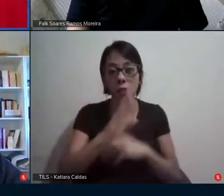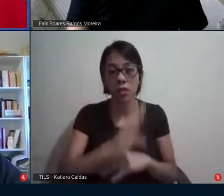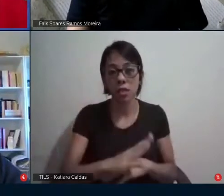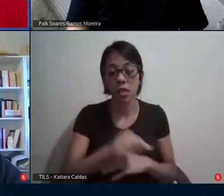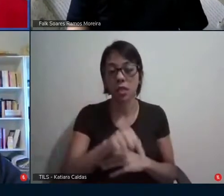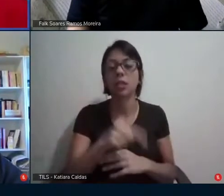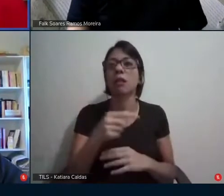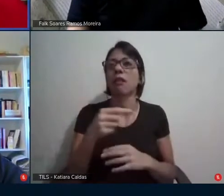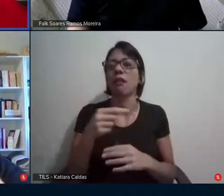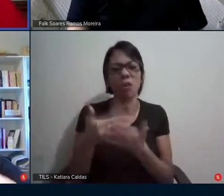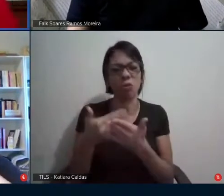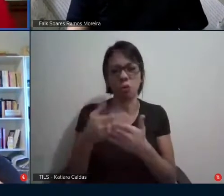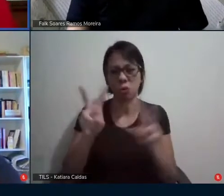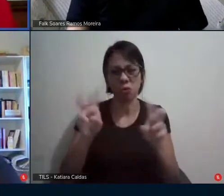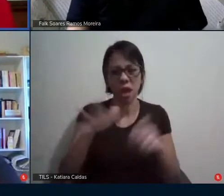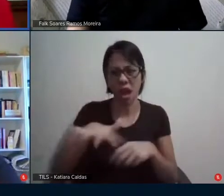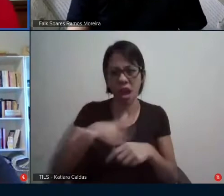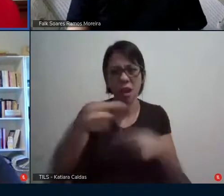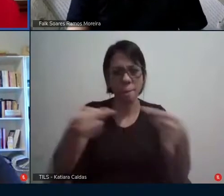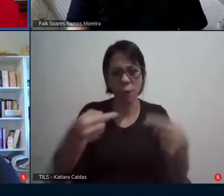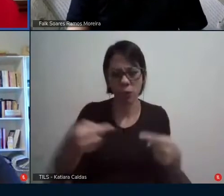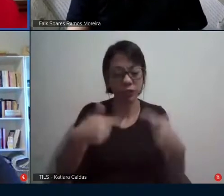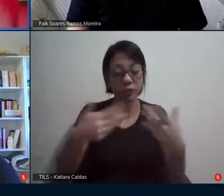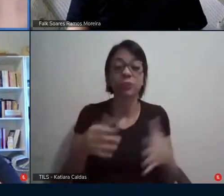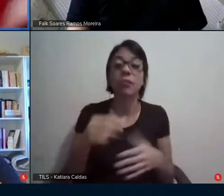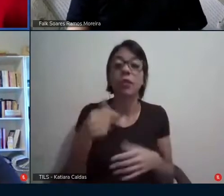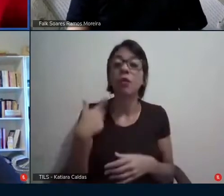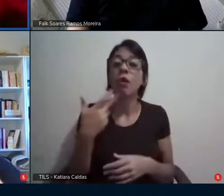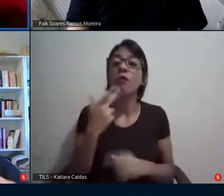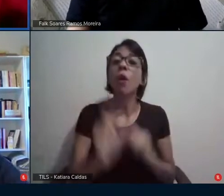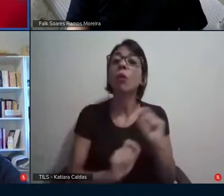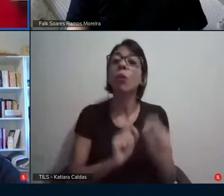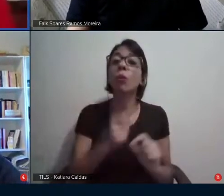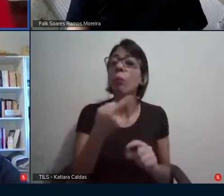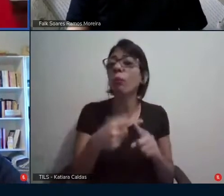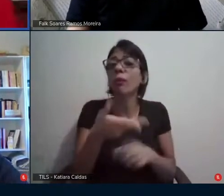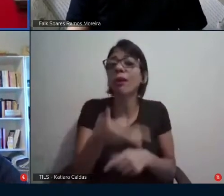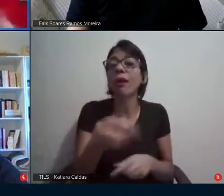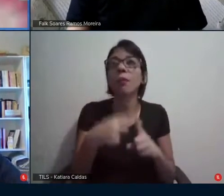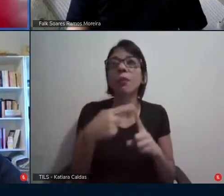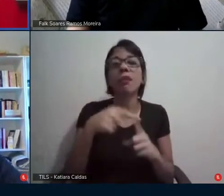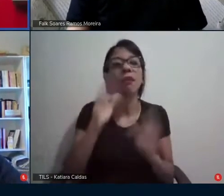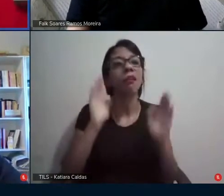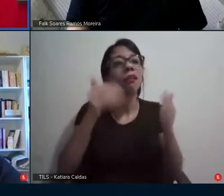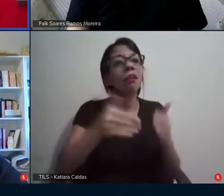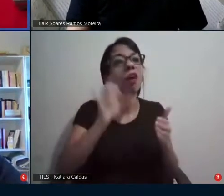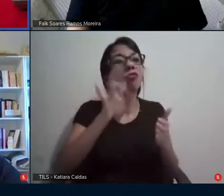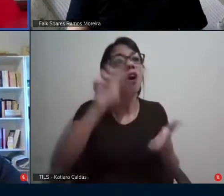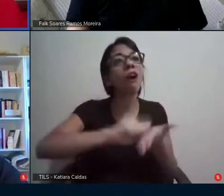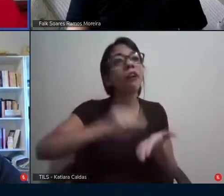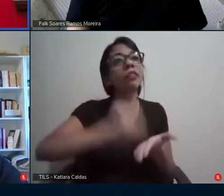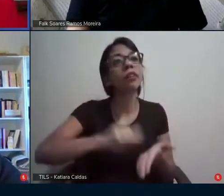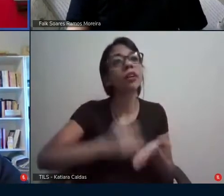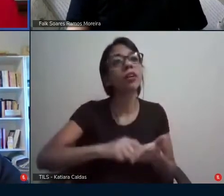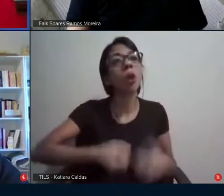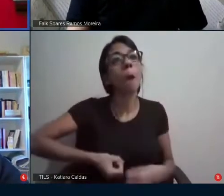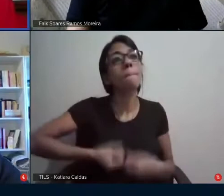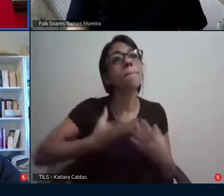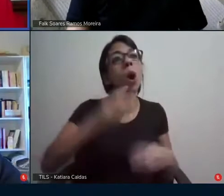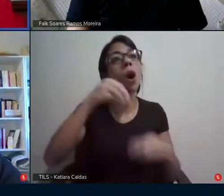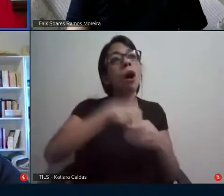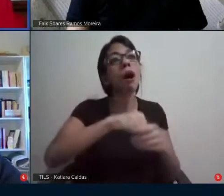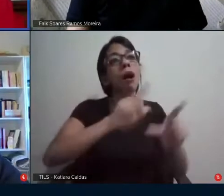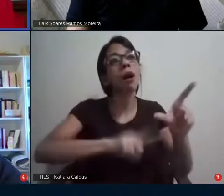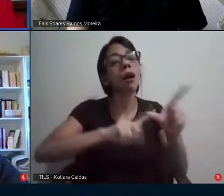estudos políticos, não é? Assim, eu estou dizendo isso, porque a gente pensava que era só escritor e poeta